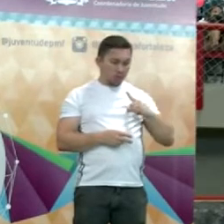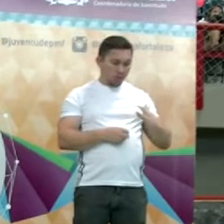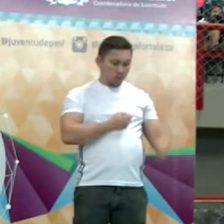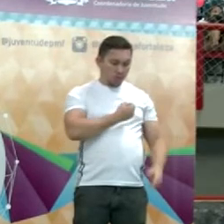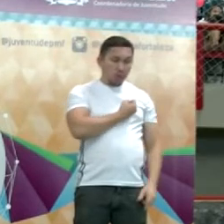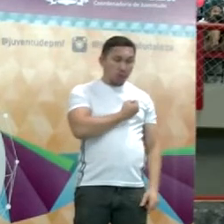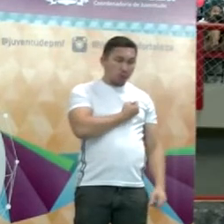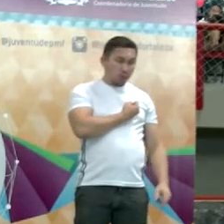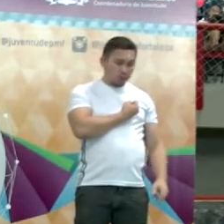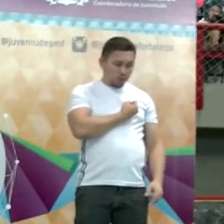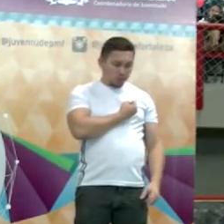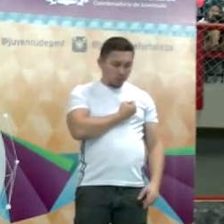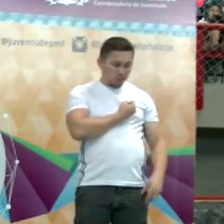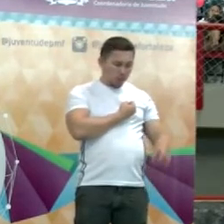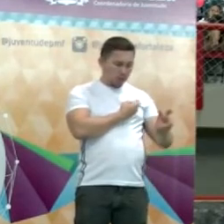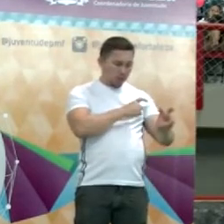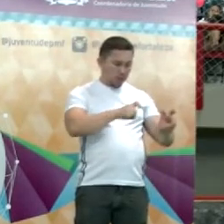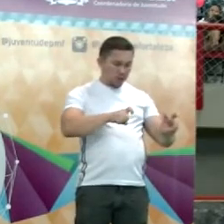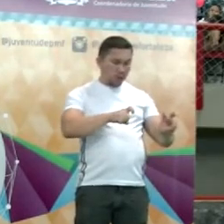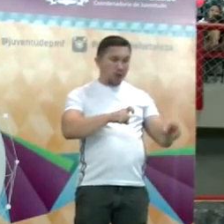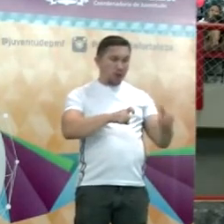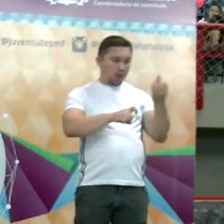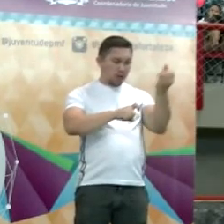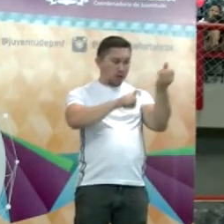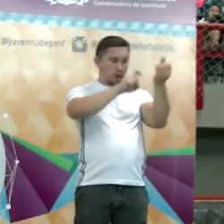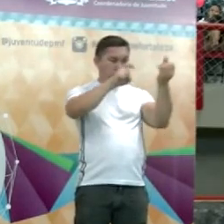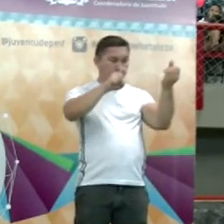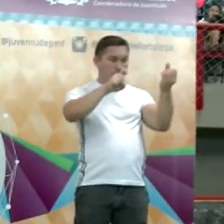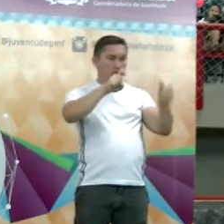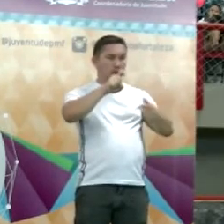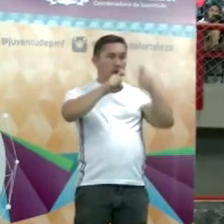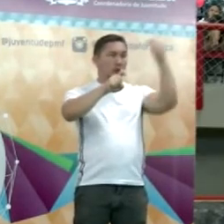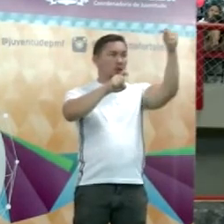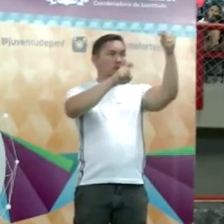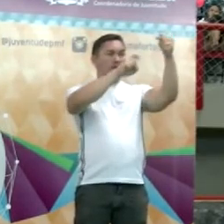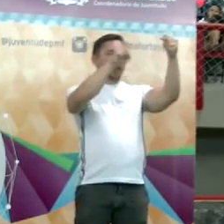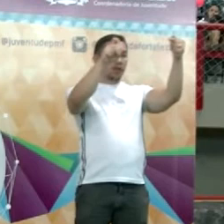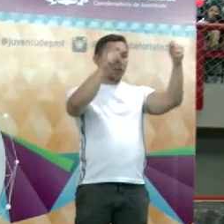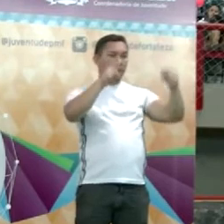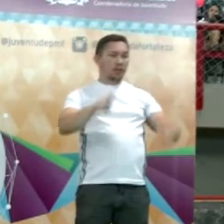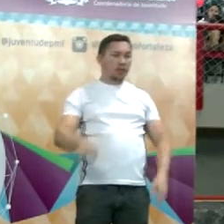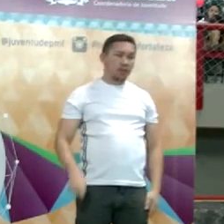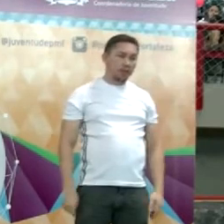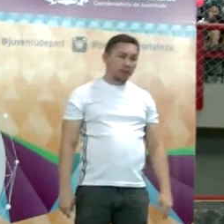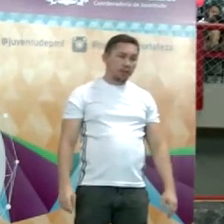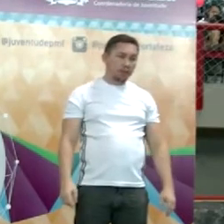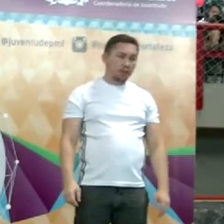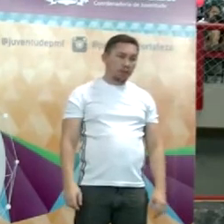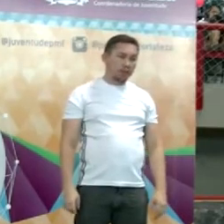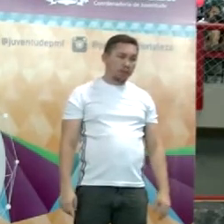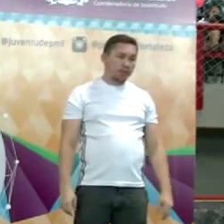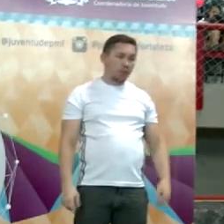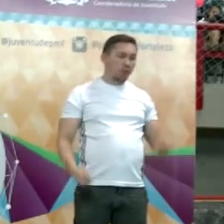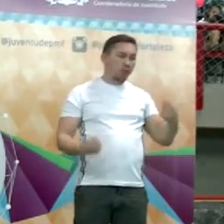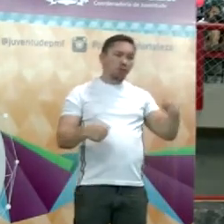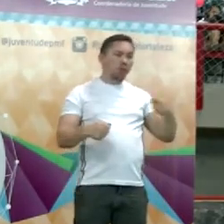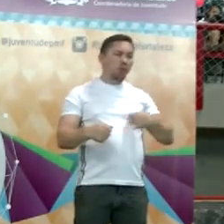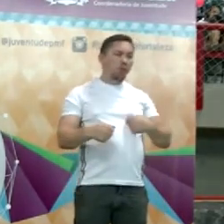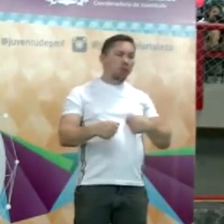ser 5x, 6x e 7x. Vai direto, não precisa escrever fração